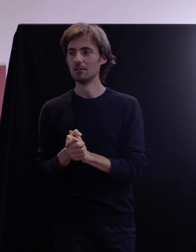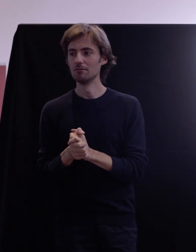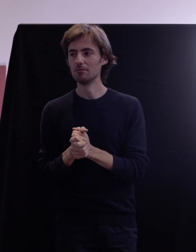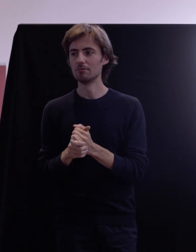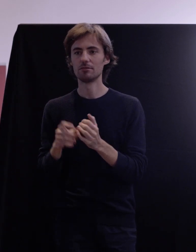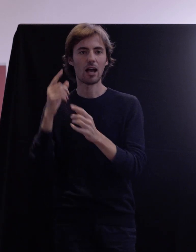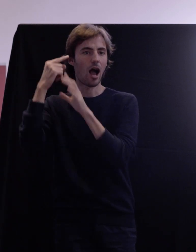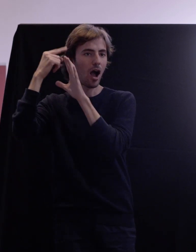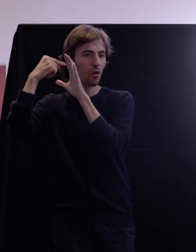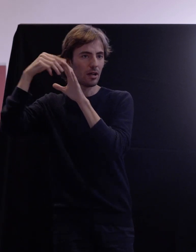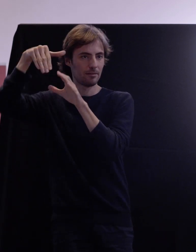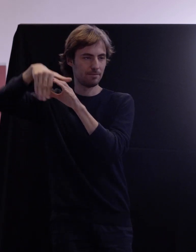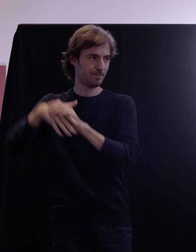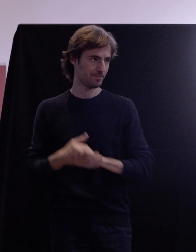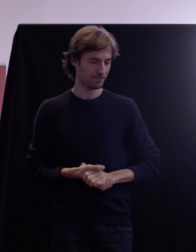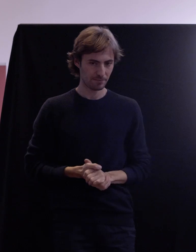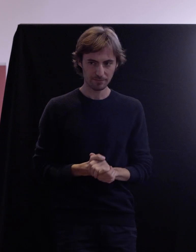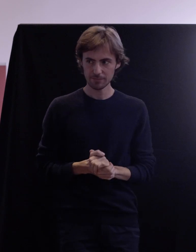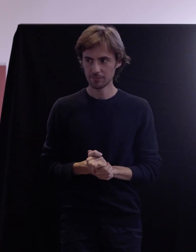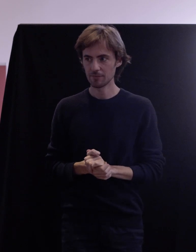cette cochlée qui, elle,